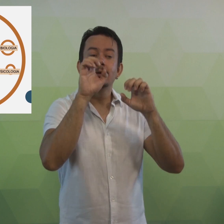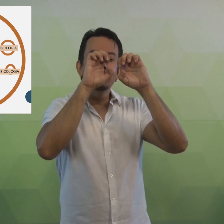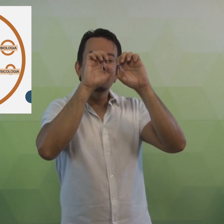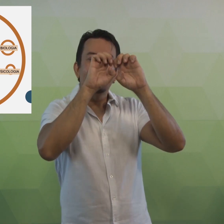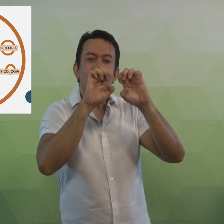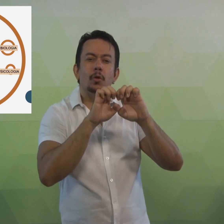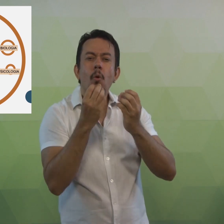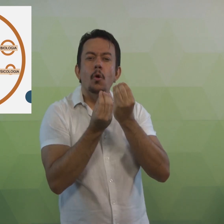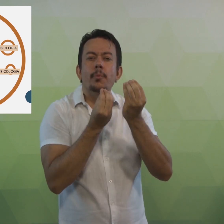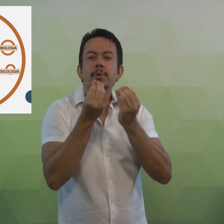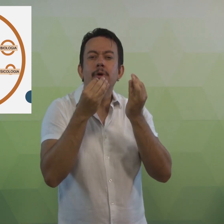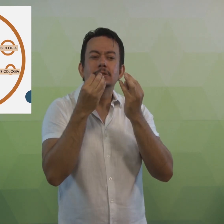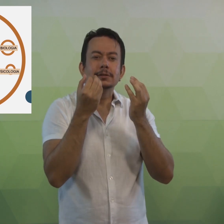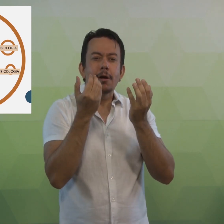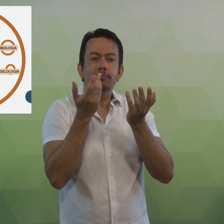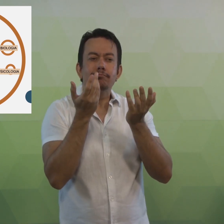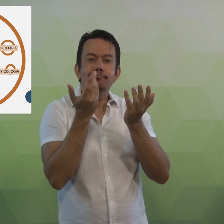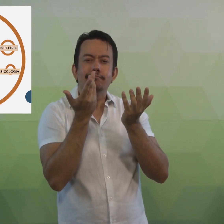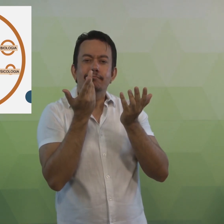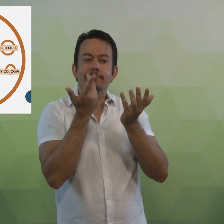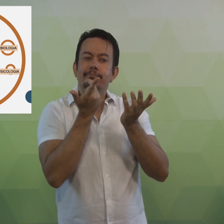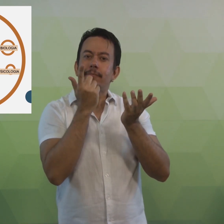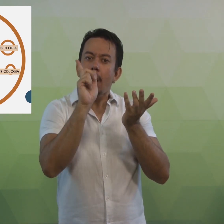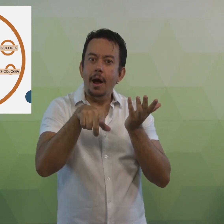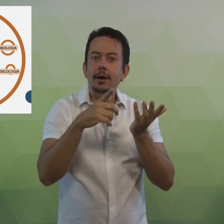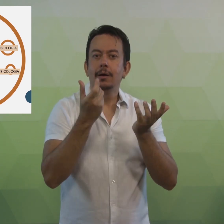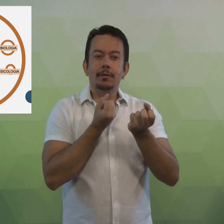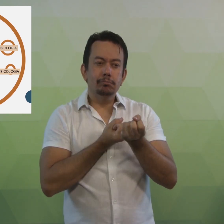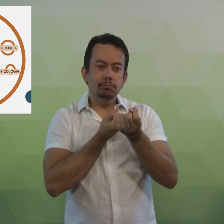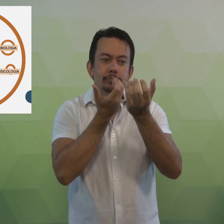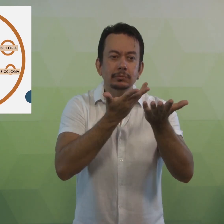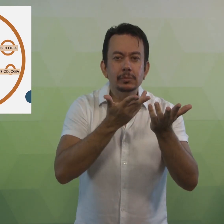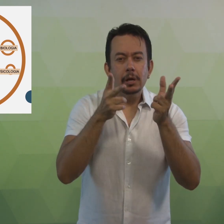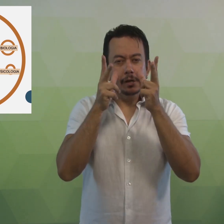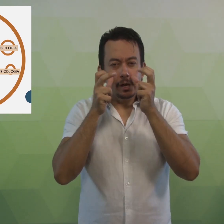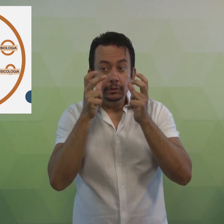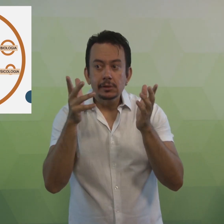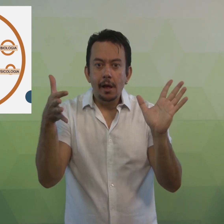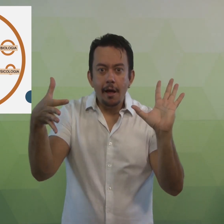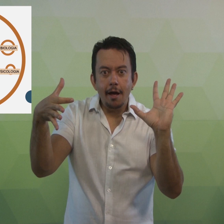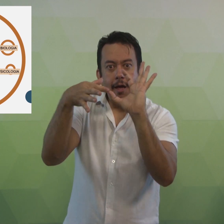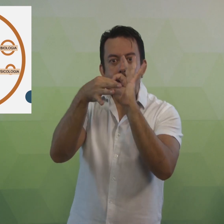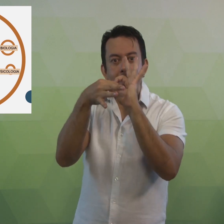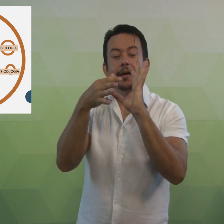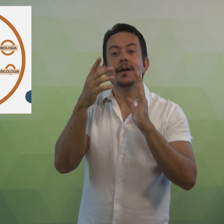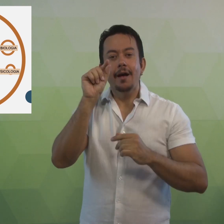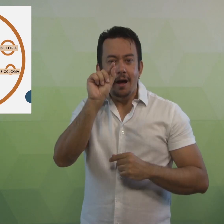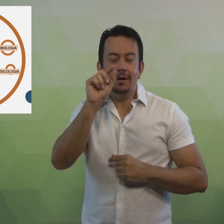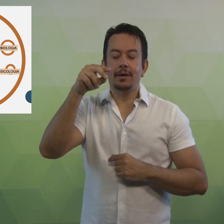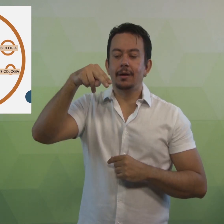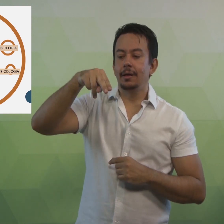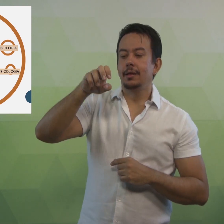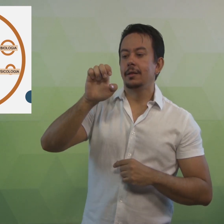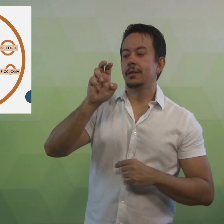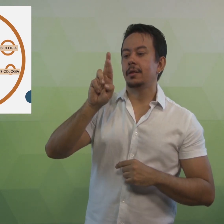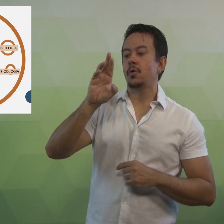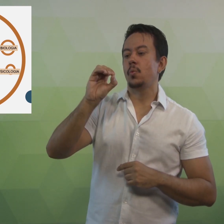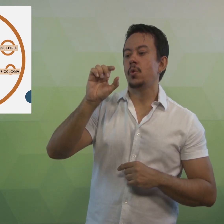está unida à linguística, a essa estrutura linguística, é produzido um resultado. Você consegue